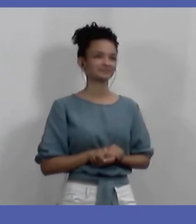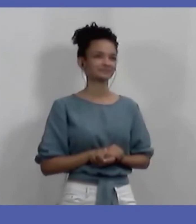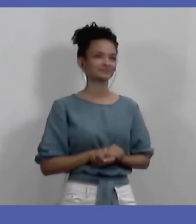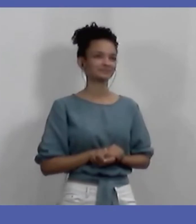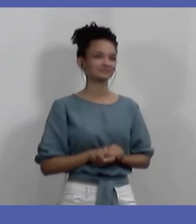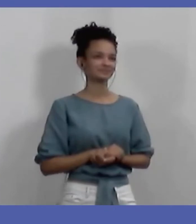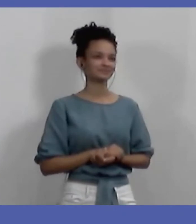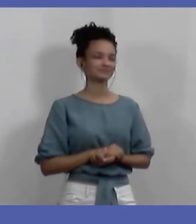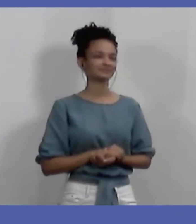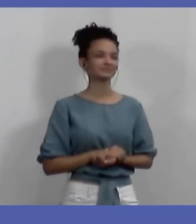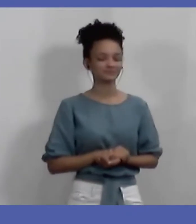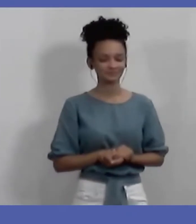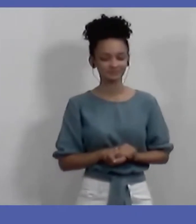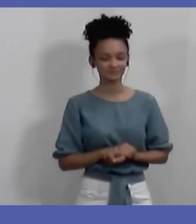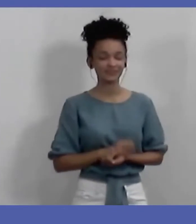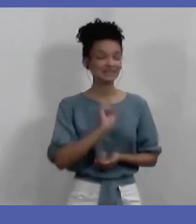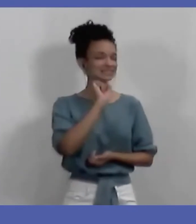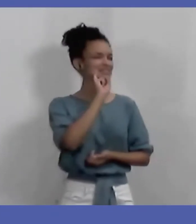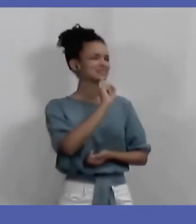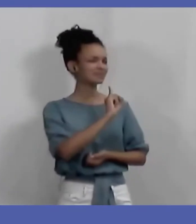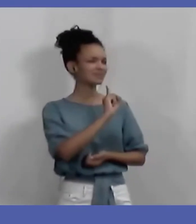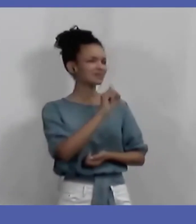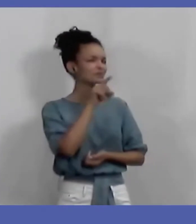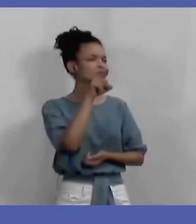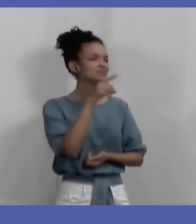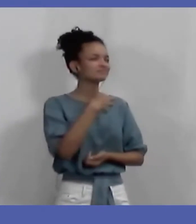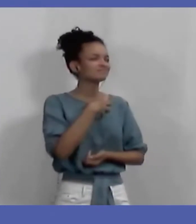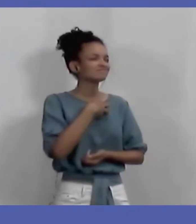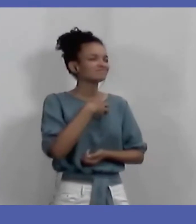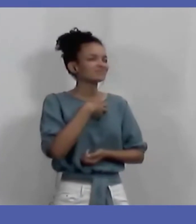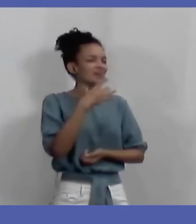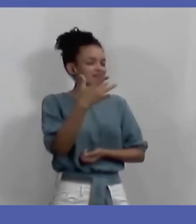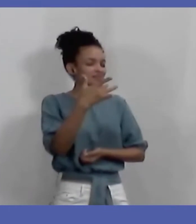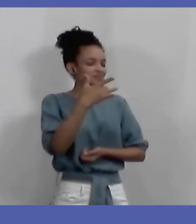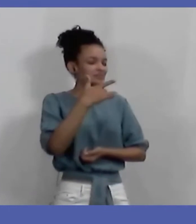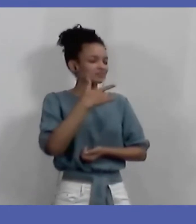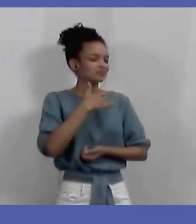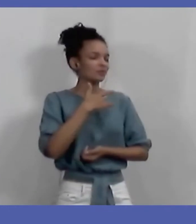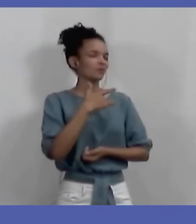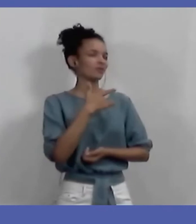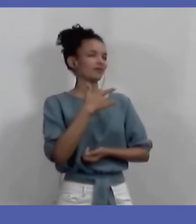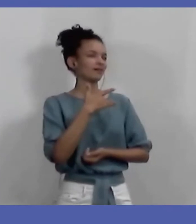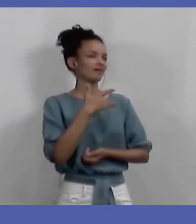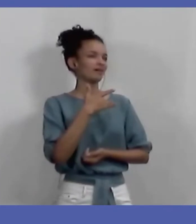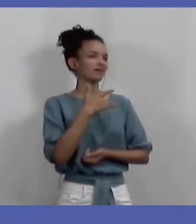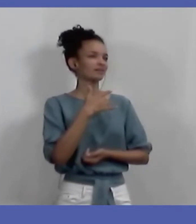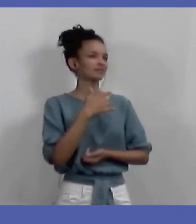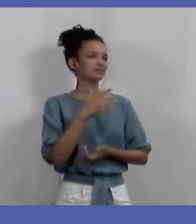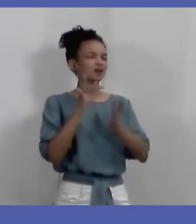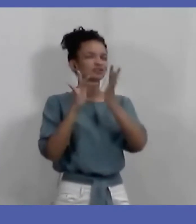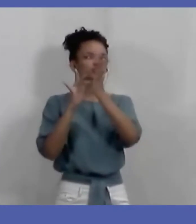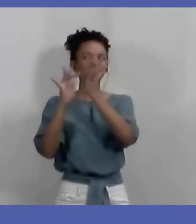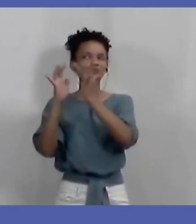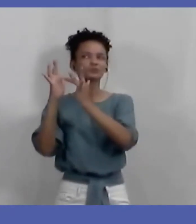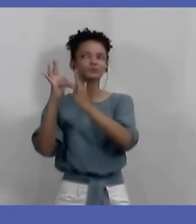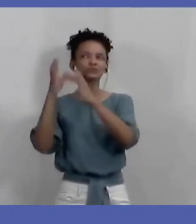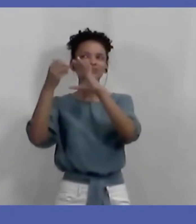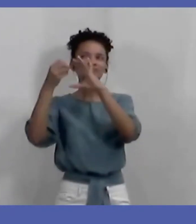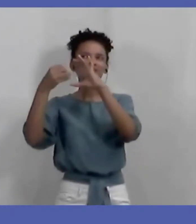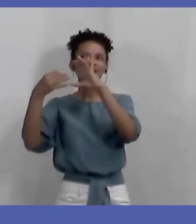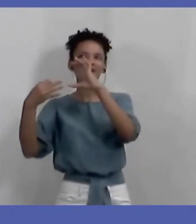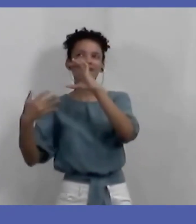Olha, se você foi tocado por esse caráter emergencial do Senhor pelo